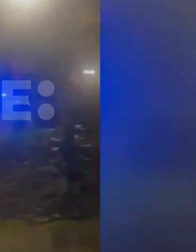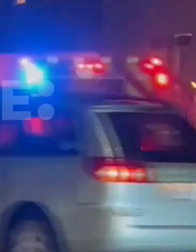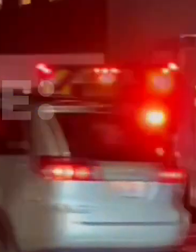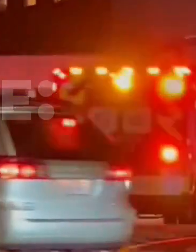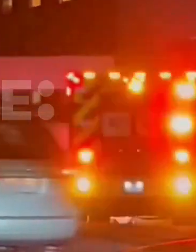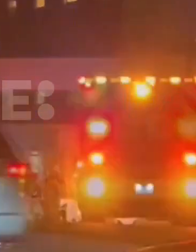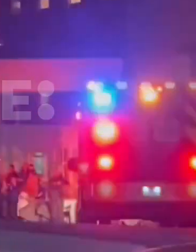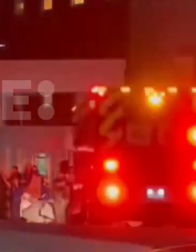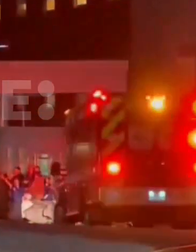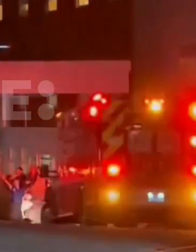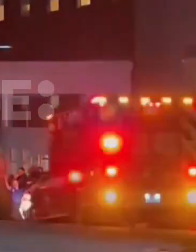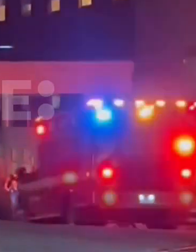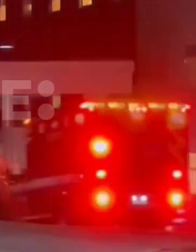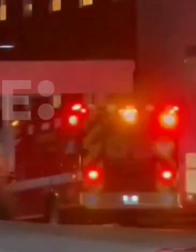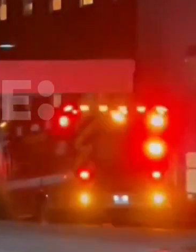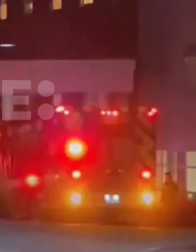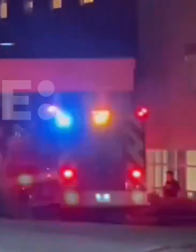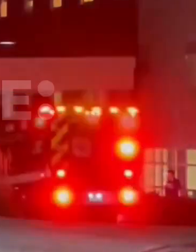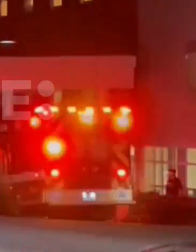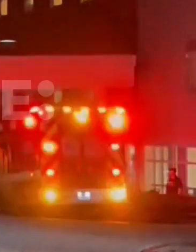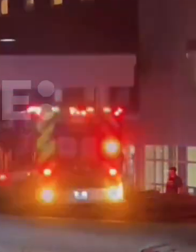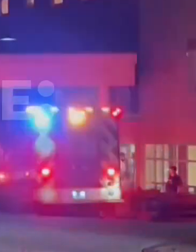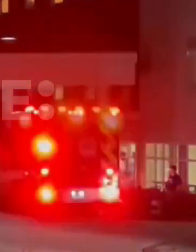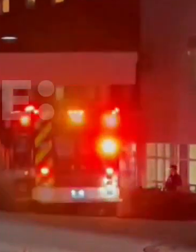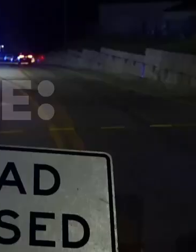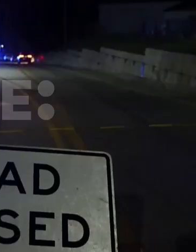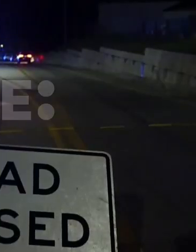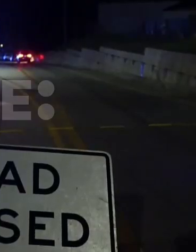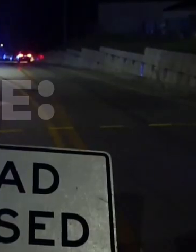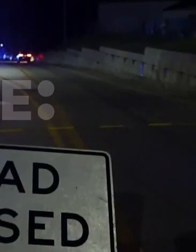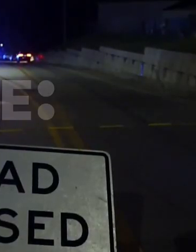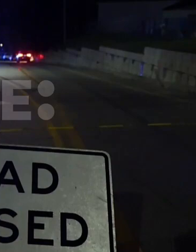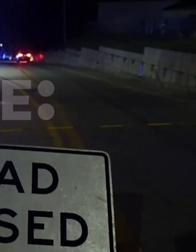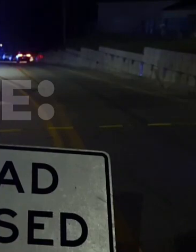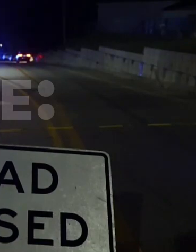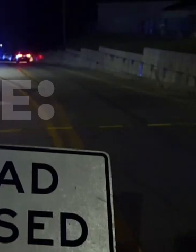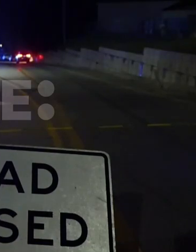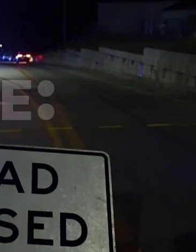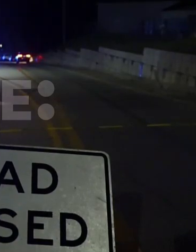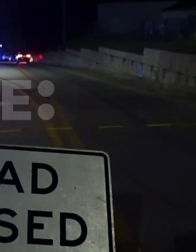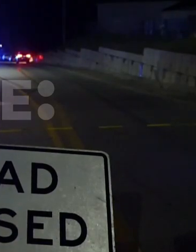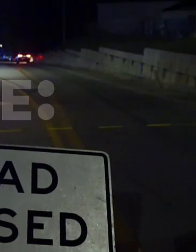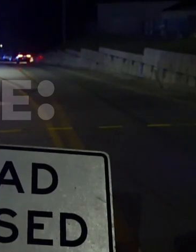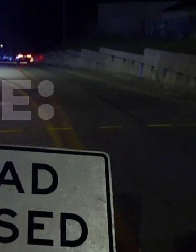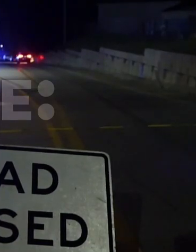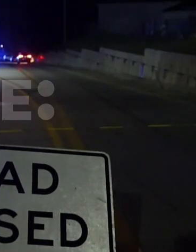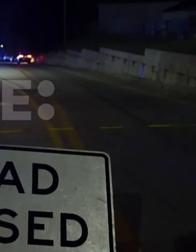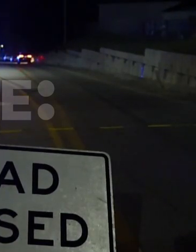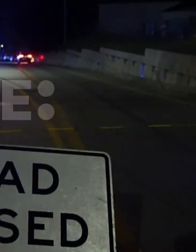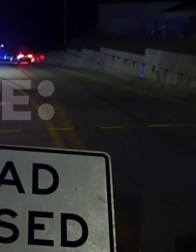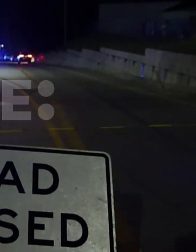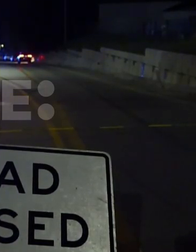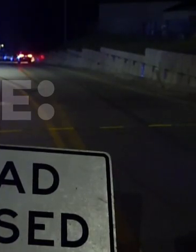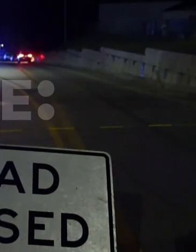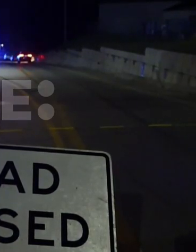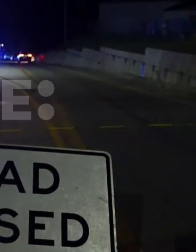quarta-feira passada no estado do Main nos Estados Unidos foi encontrado dentro de um caminhão de reciclagem na